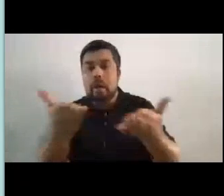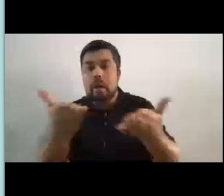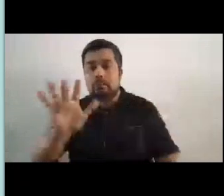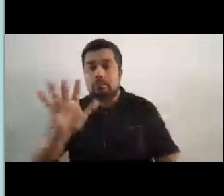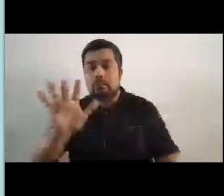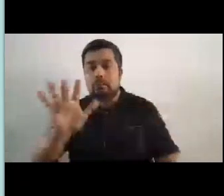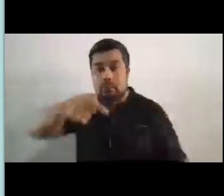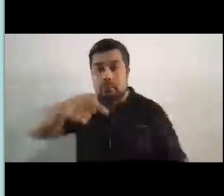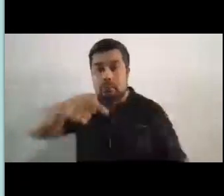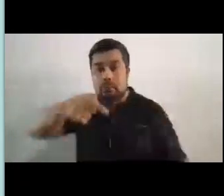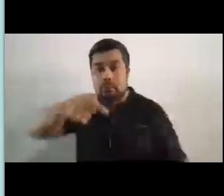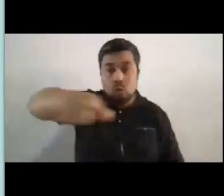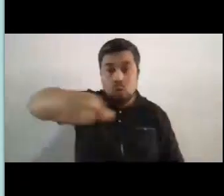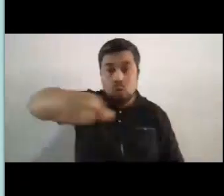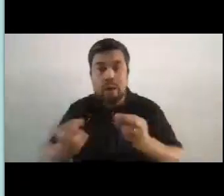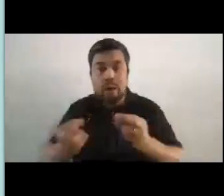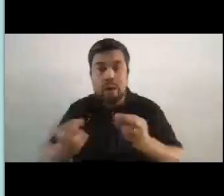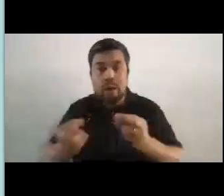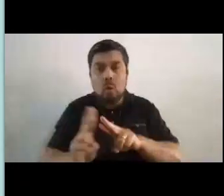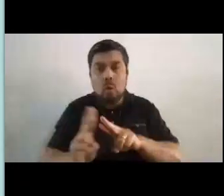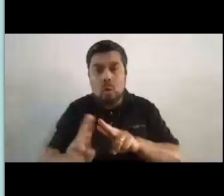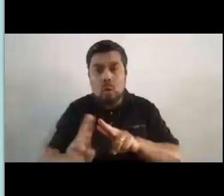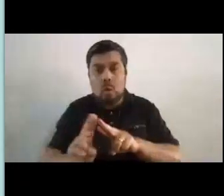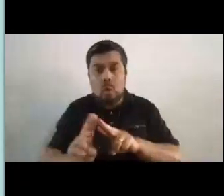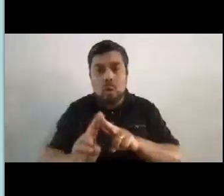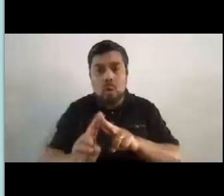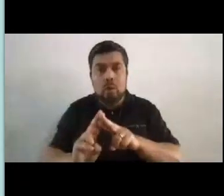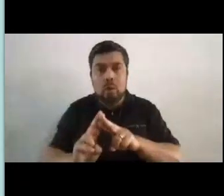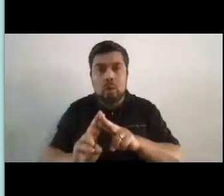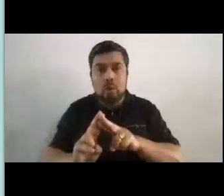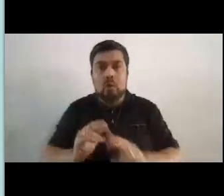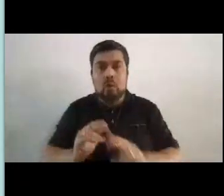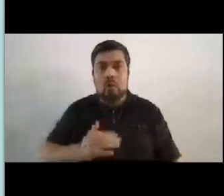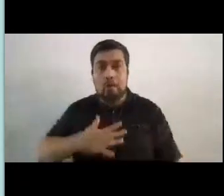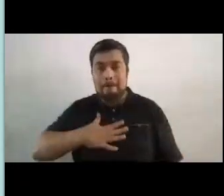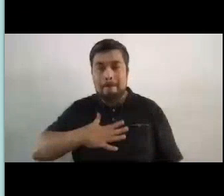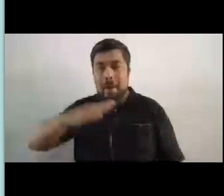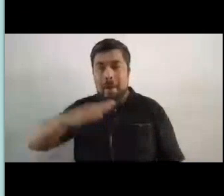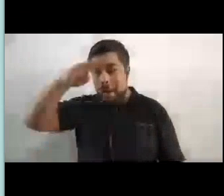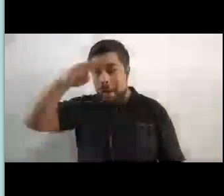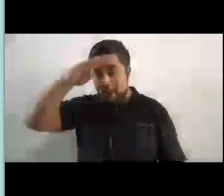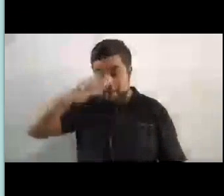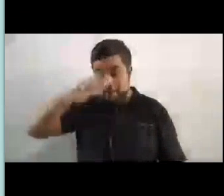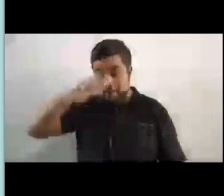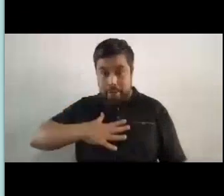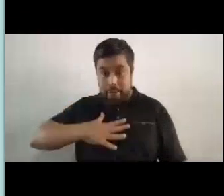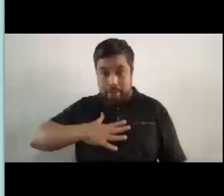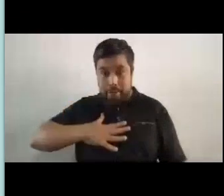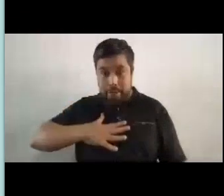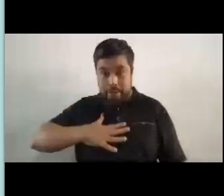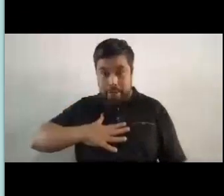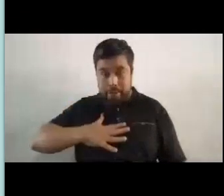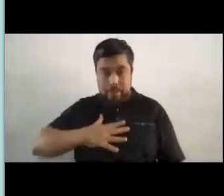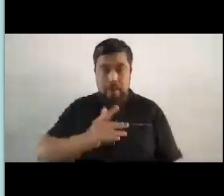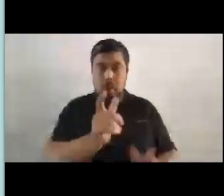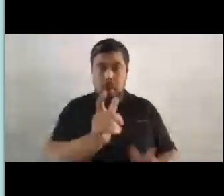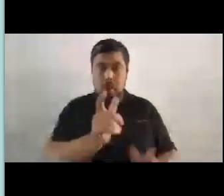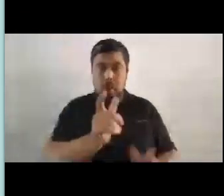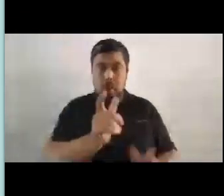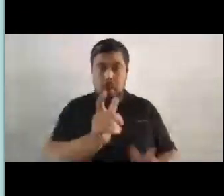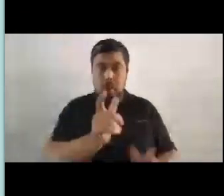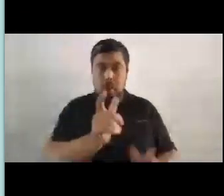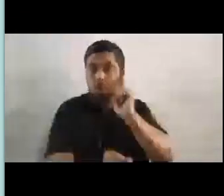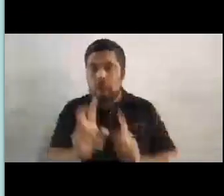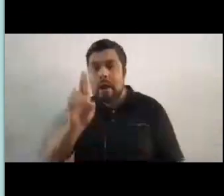propias experiencias como estudiantes sordos, recordando entonces de qué manera nosotros aprendimos,